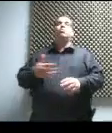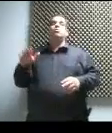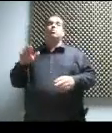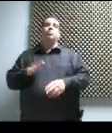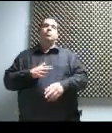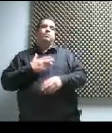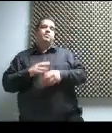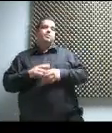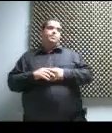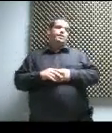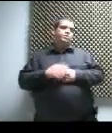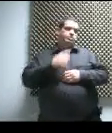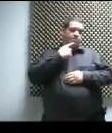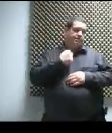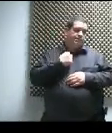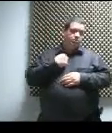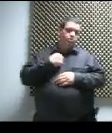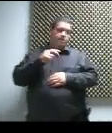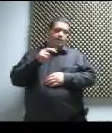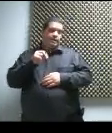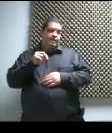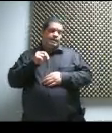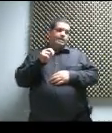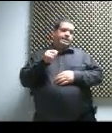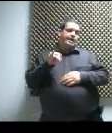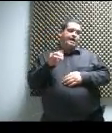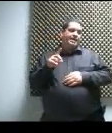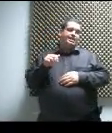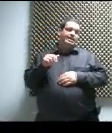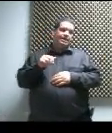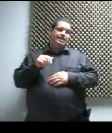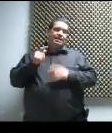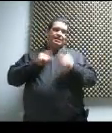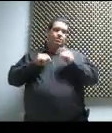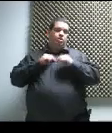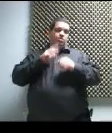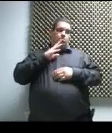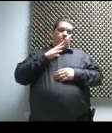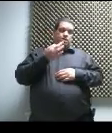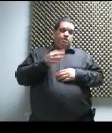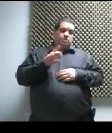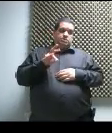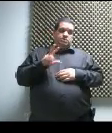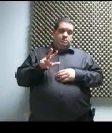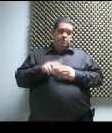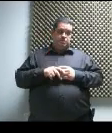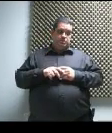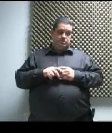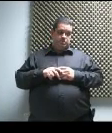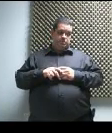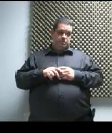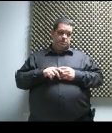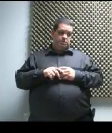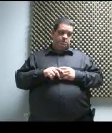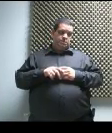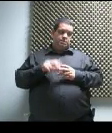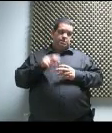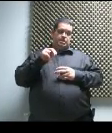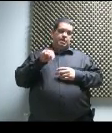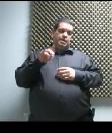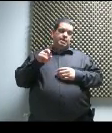Y entonces, ¿qué tú me estabas diciendo de Naida? No, que el teatro del que hablábamos, que existía en el 73, se llamaba el Teatro Naida,